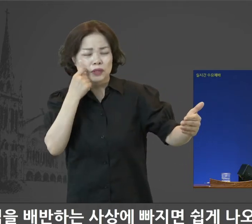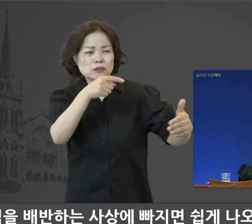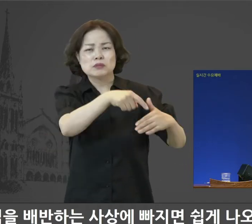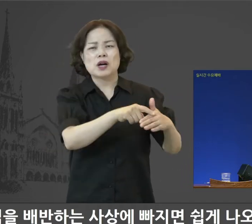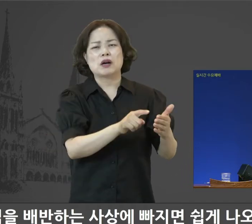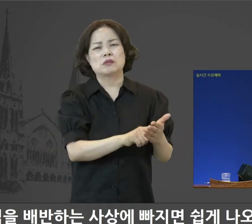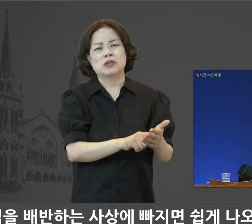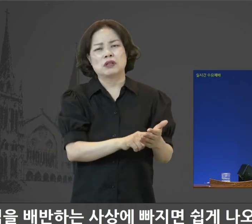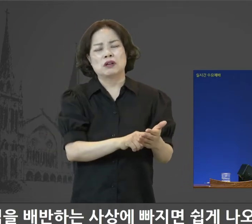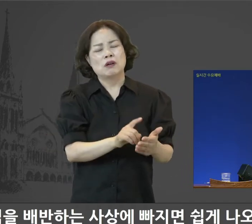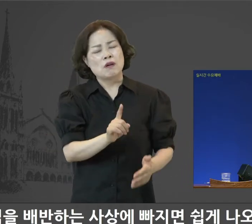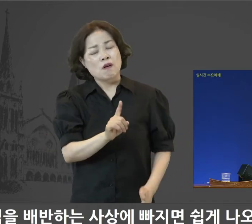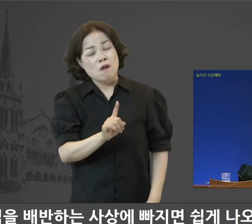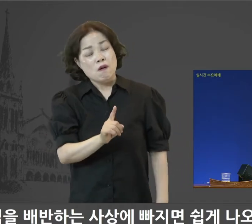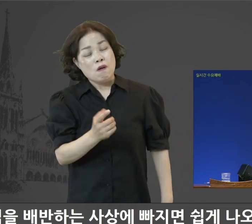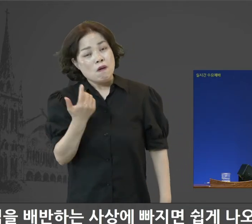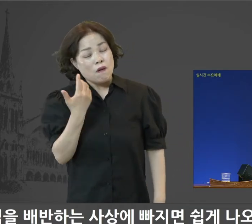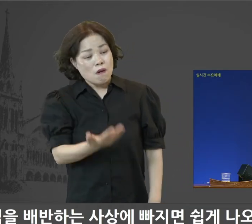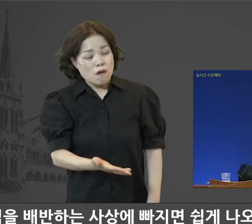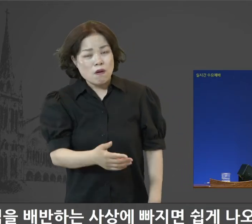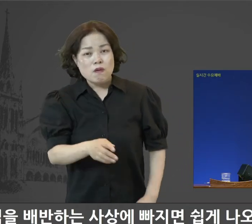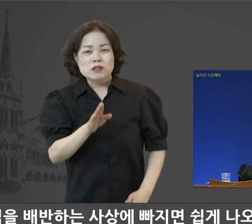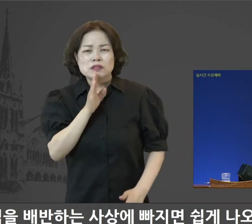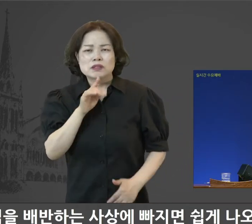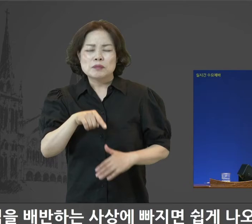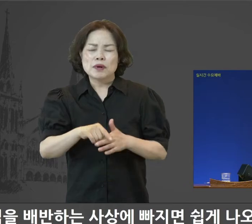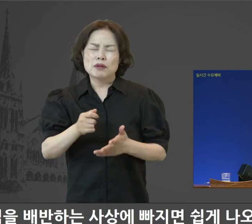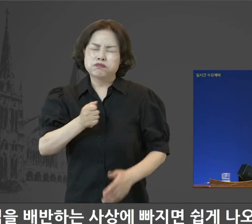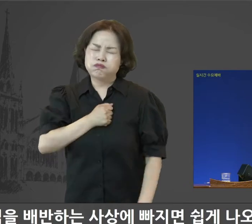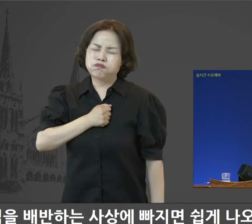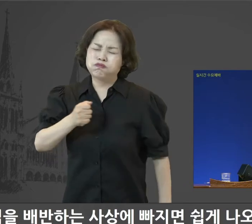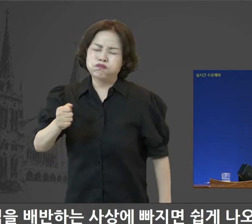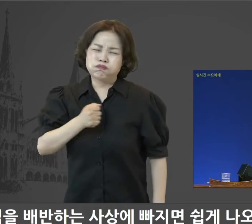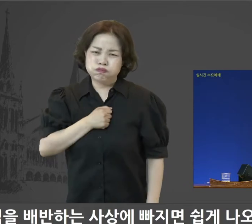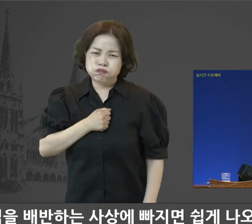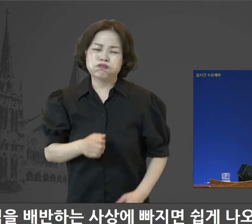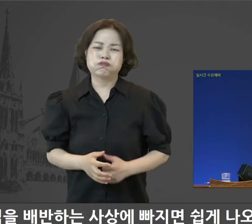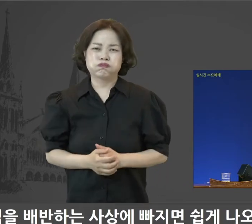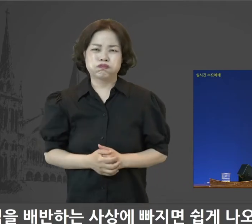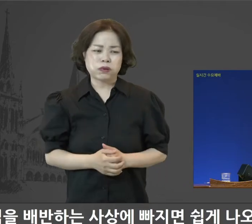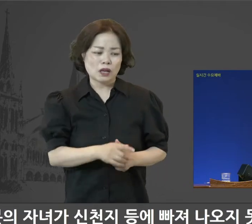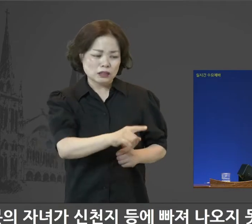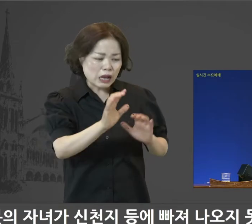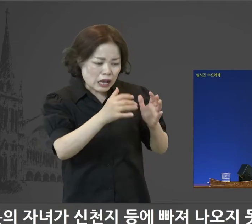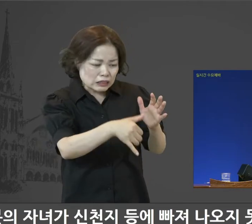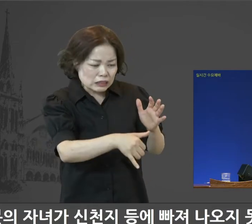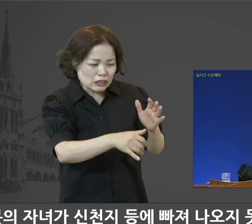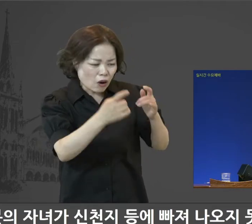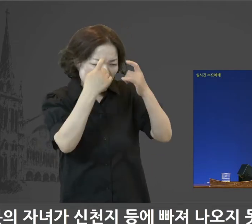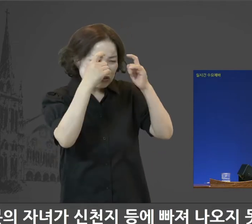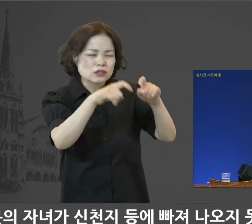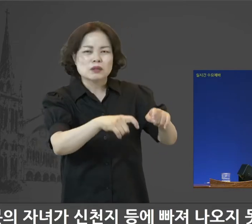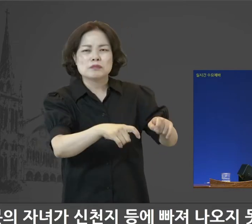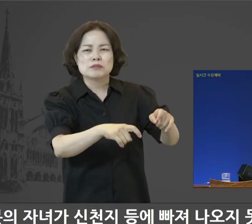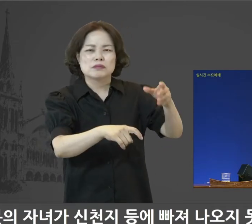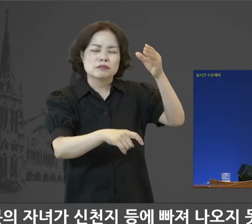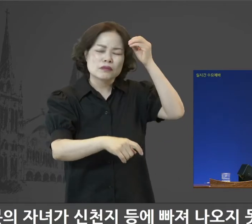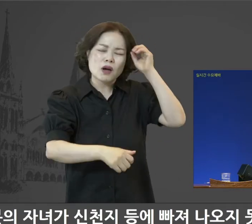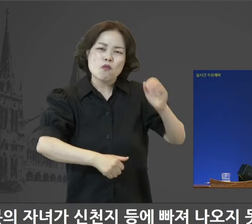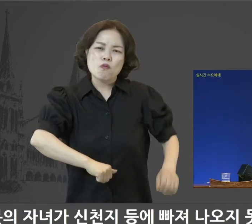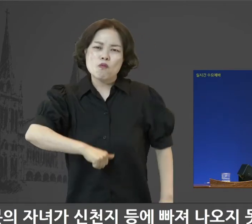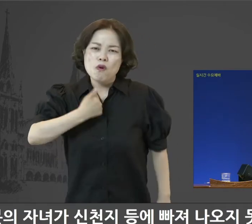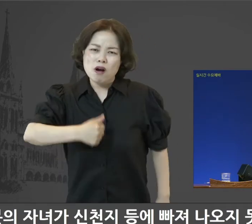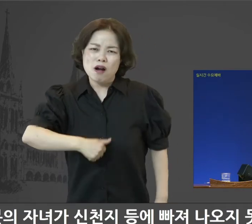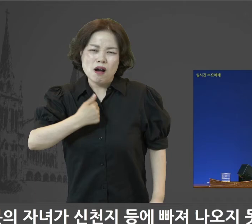마음이 어떨까요? 진짜 마음이 답답하고 그 아이의 어리석음과 미련함에 막 분통이